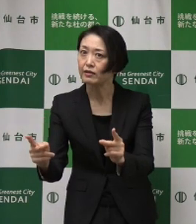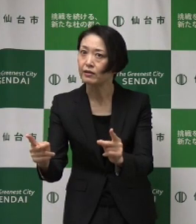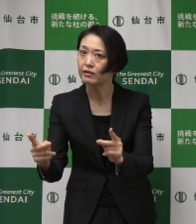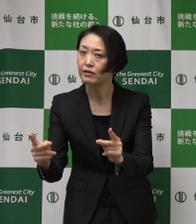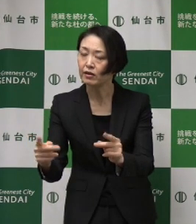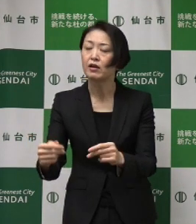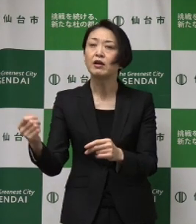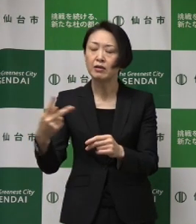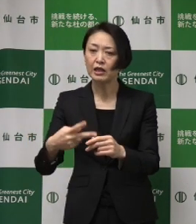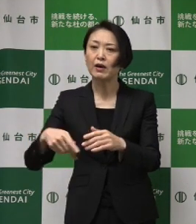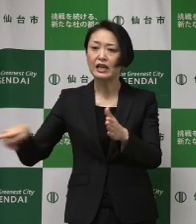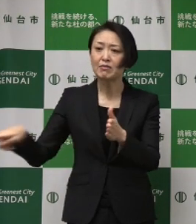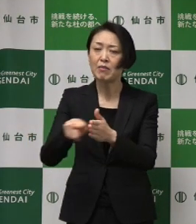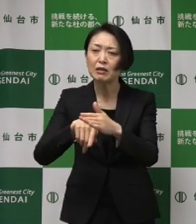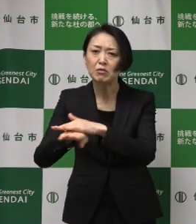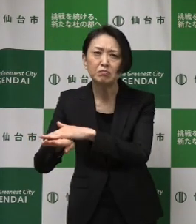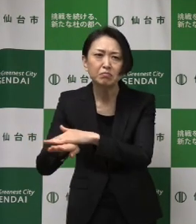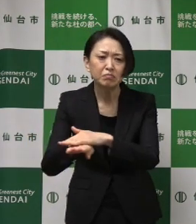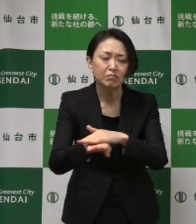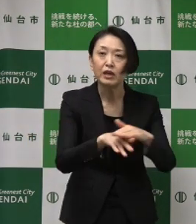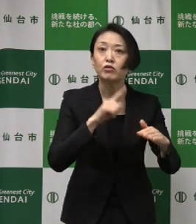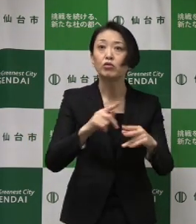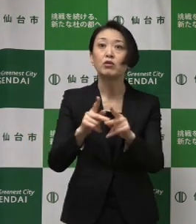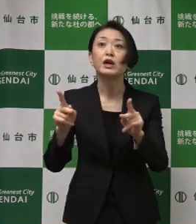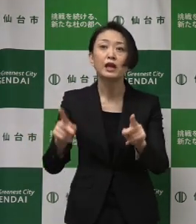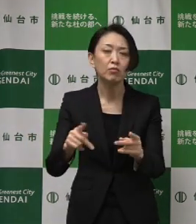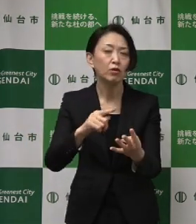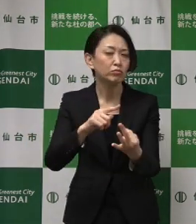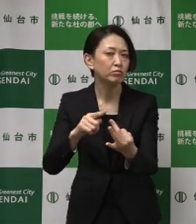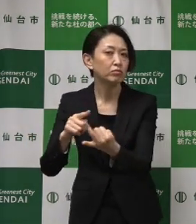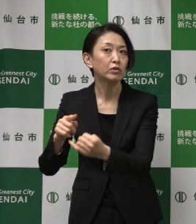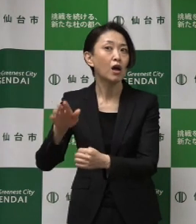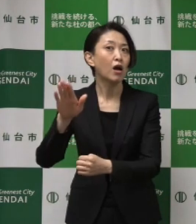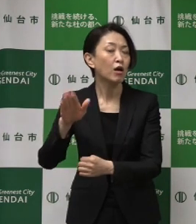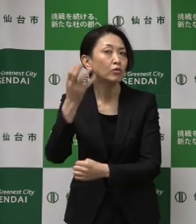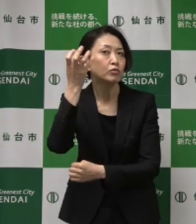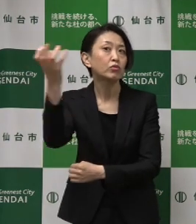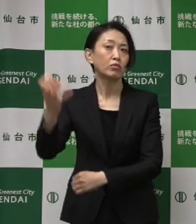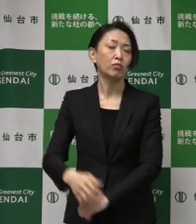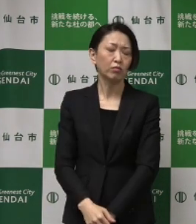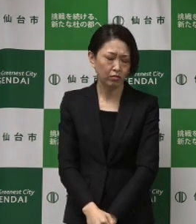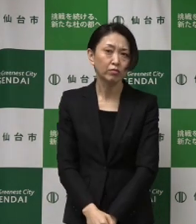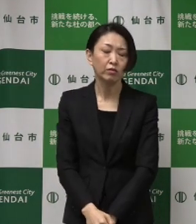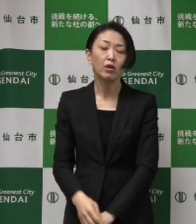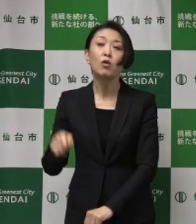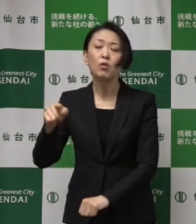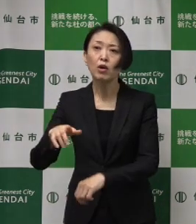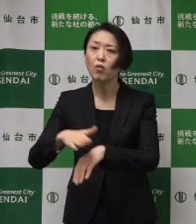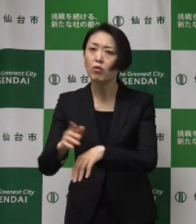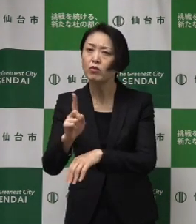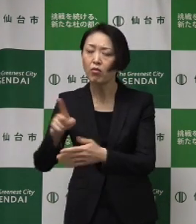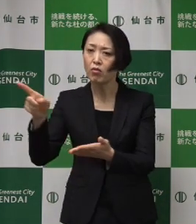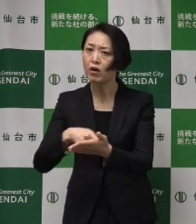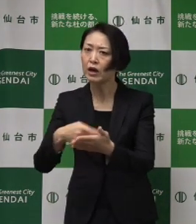化している課題、さまざまあろうかと思います。それをどういうふうに解決に結びつけてい